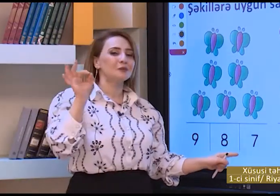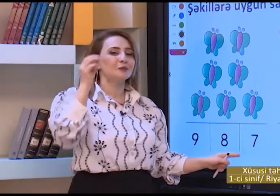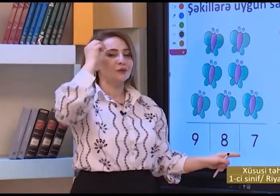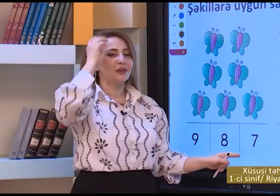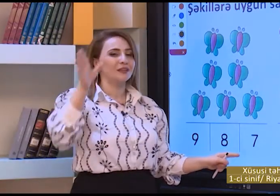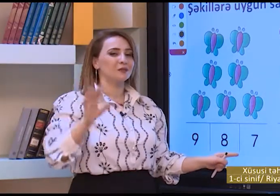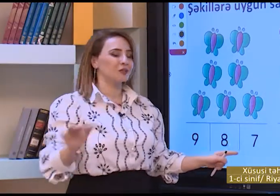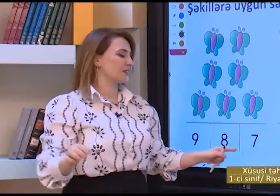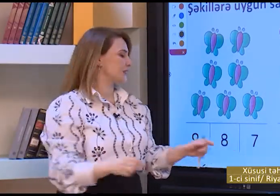Düzdür, ağıllı uşaqlar.